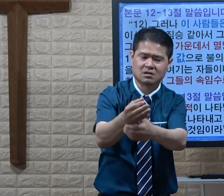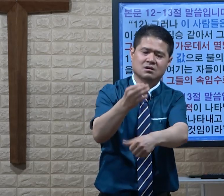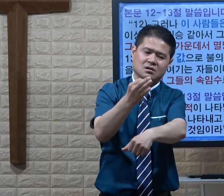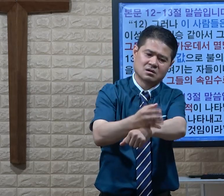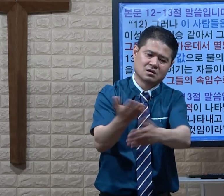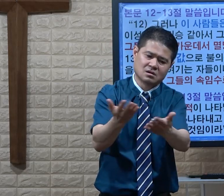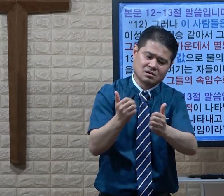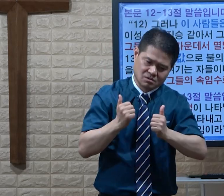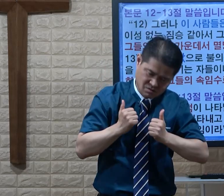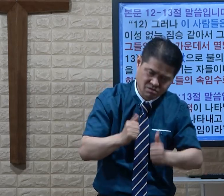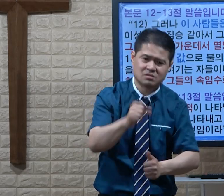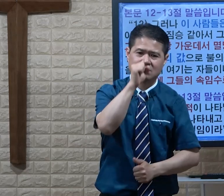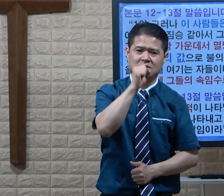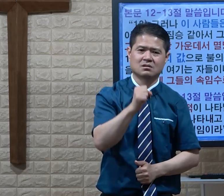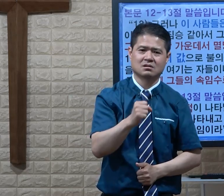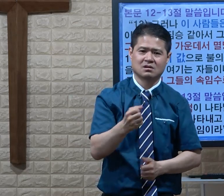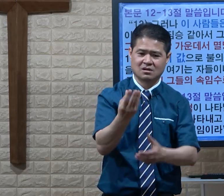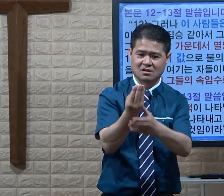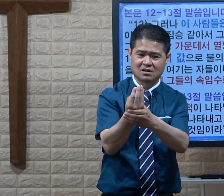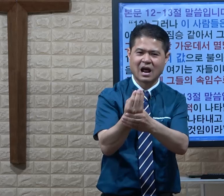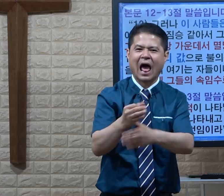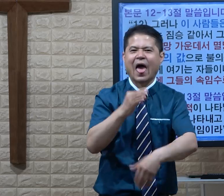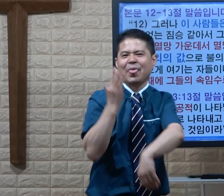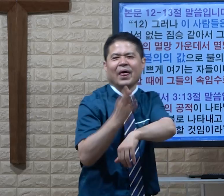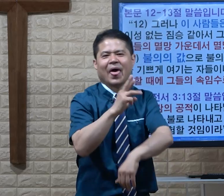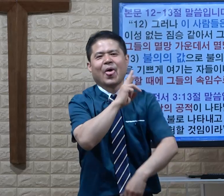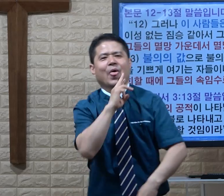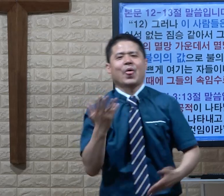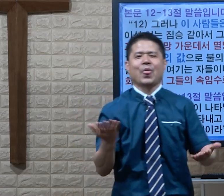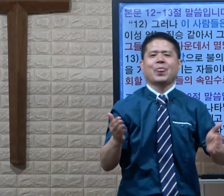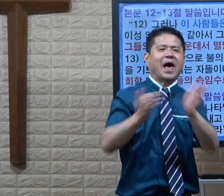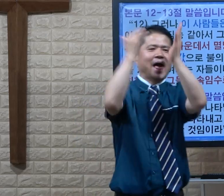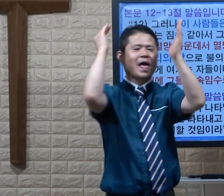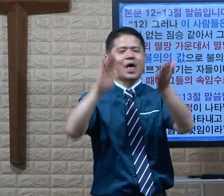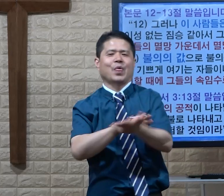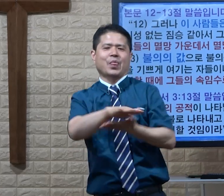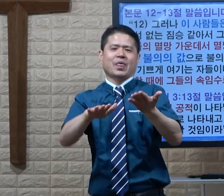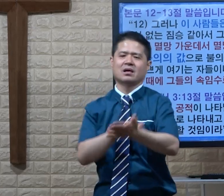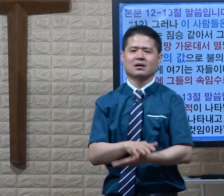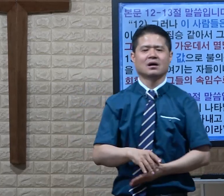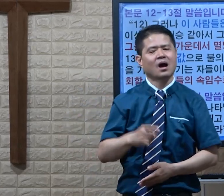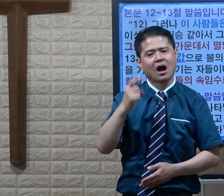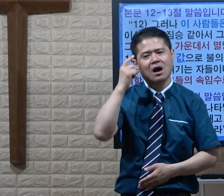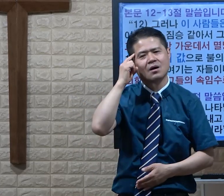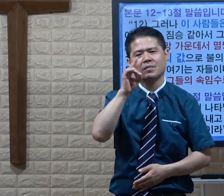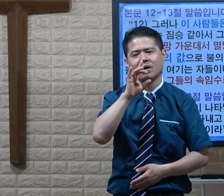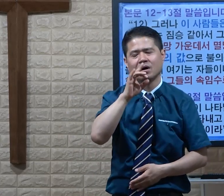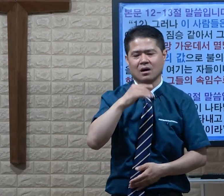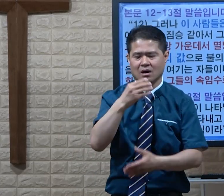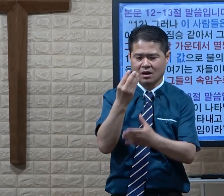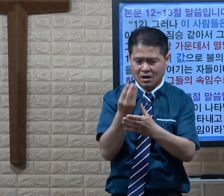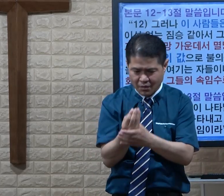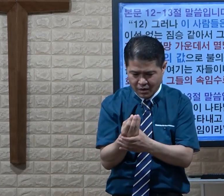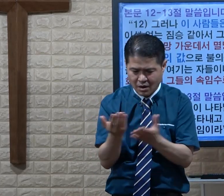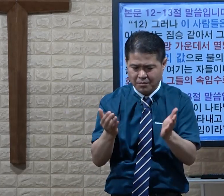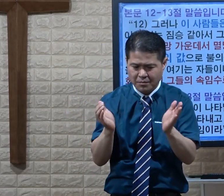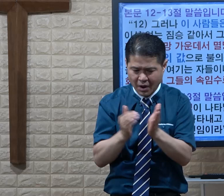사명을 받았구나 이런 생각으로 하시는 것이 필요합니다. 내 것은 이렇게 조금 대화하고 모든 것이